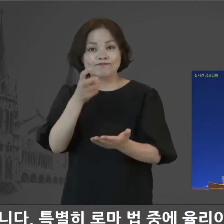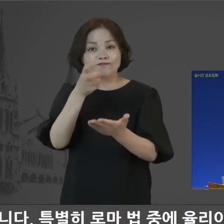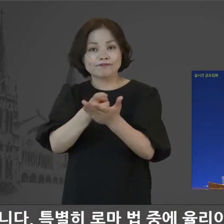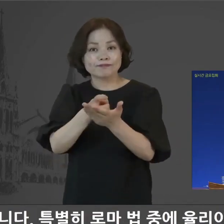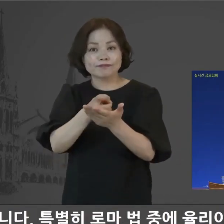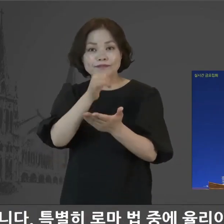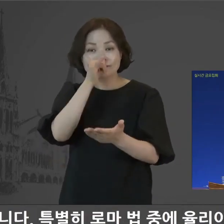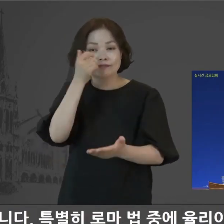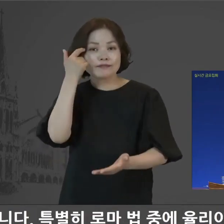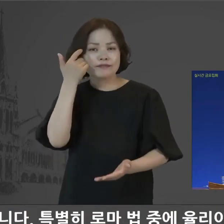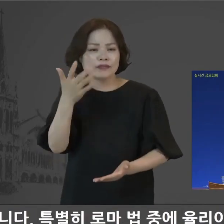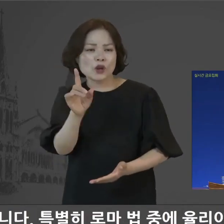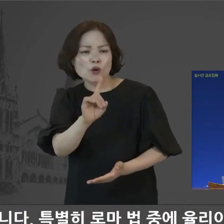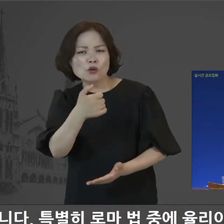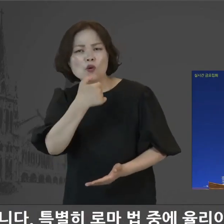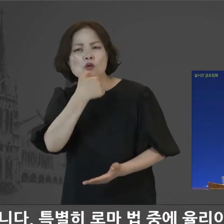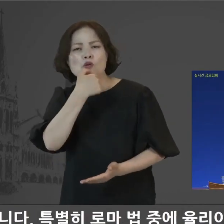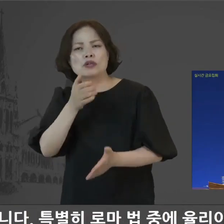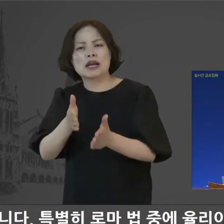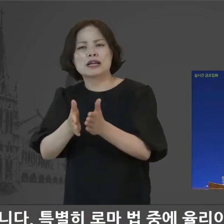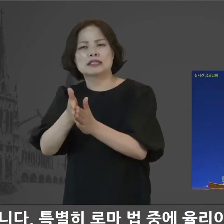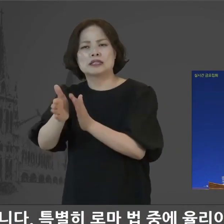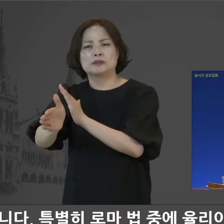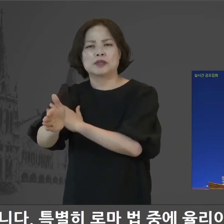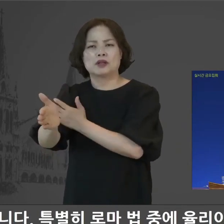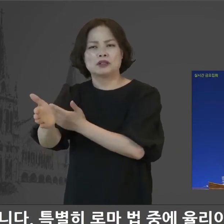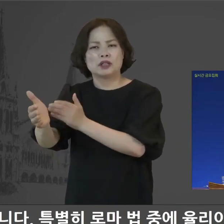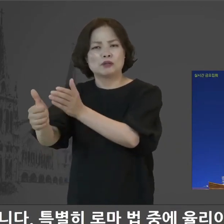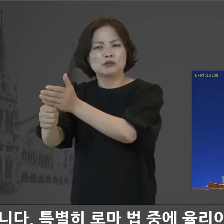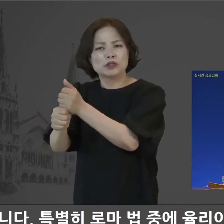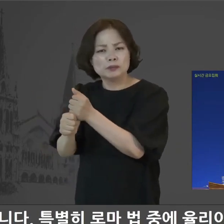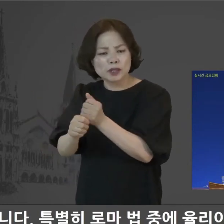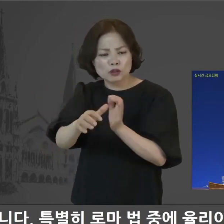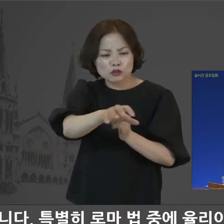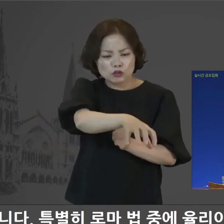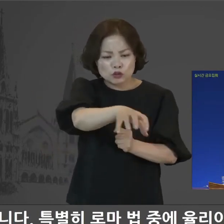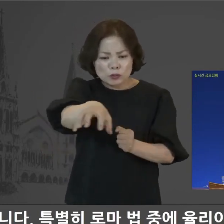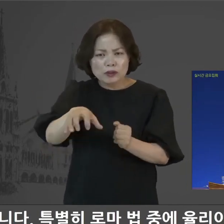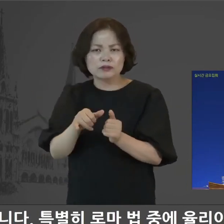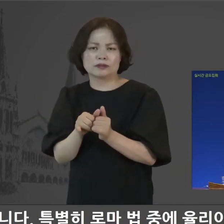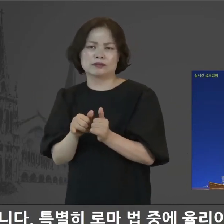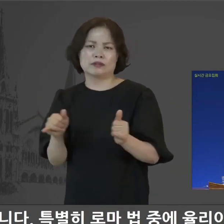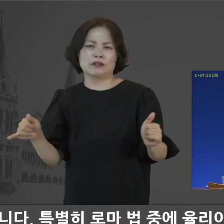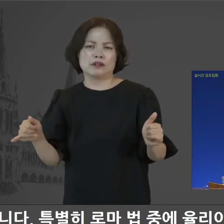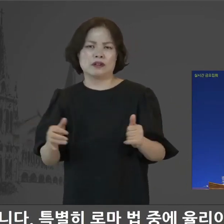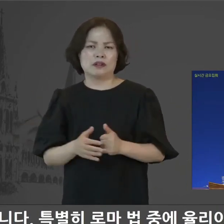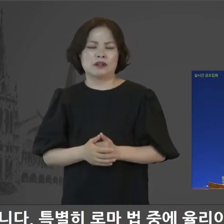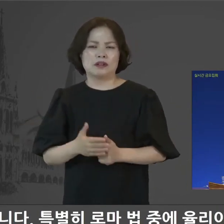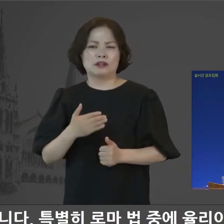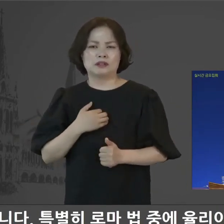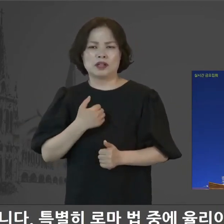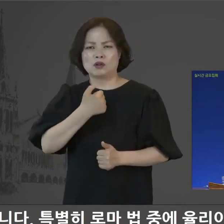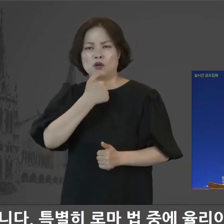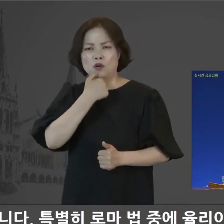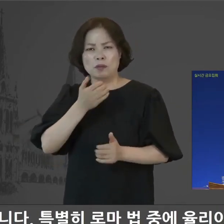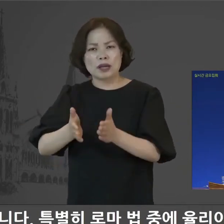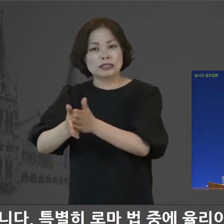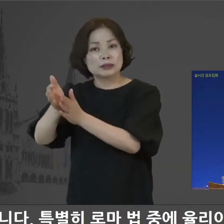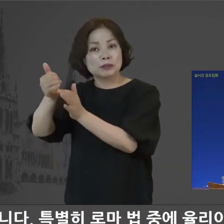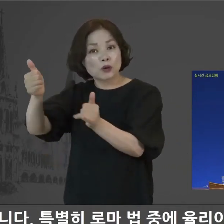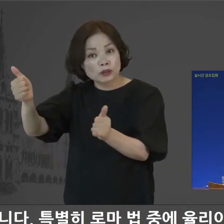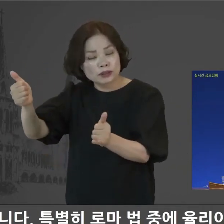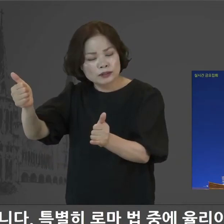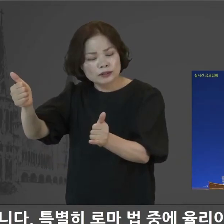있냐면 어떤 로마 시민권자가 붙들렸을 때 주변 사람에게 내가 로마 시민권자는